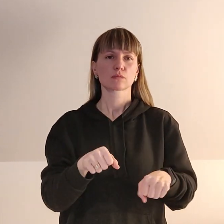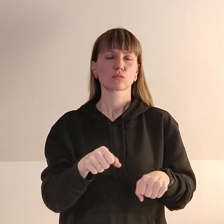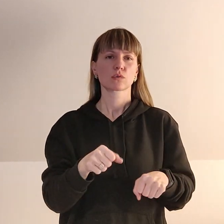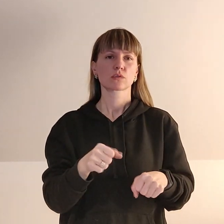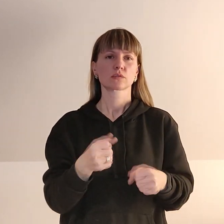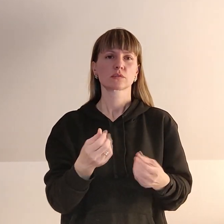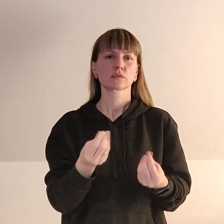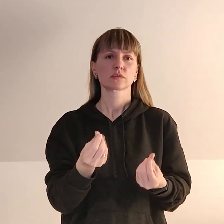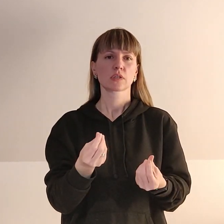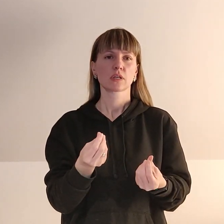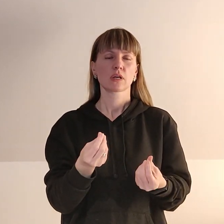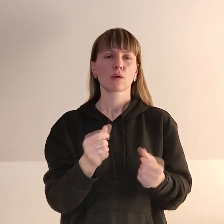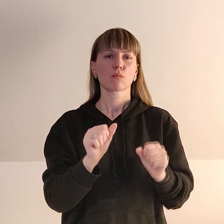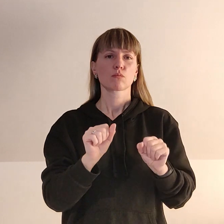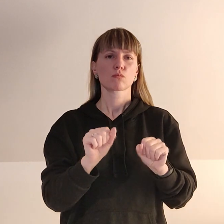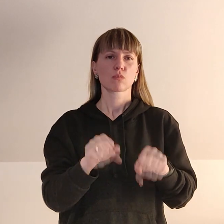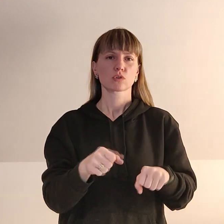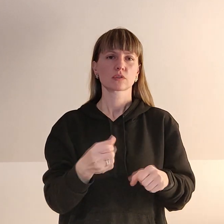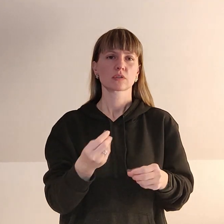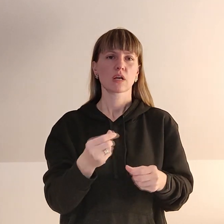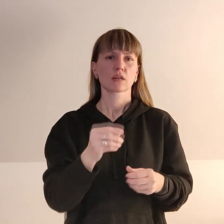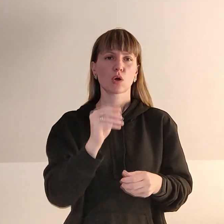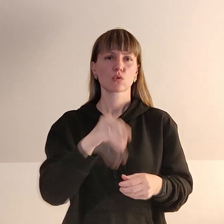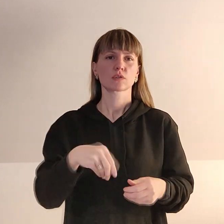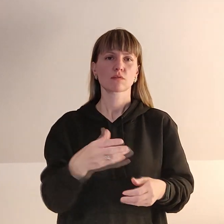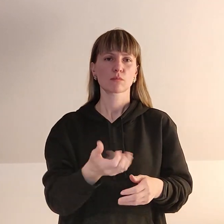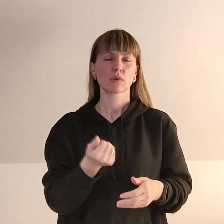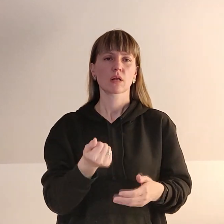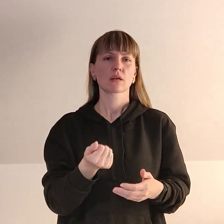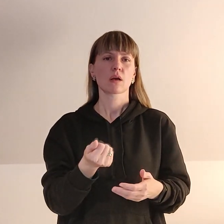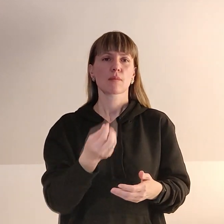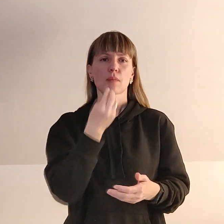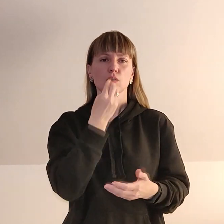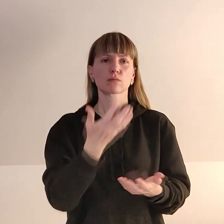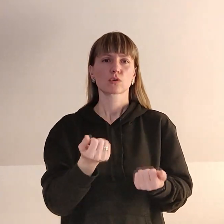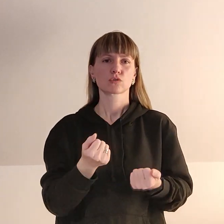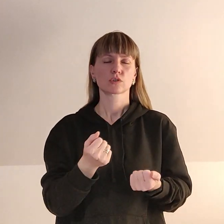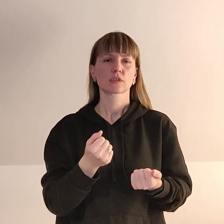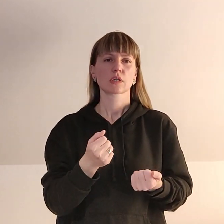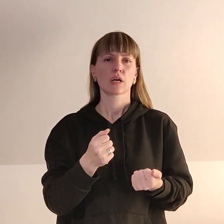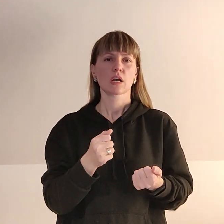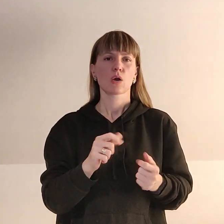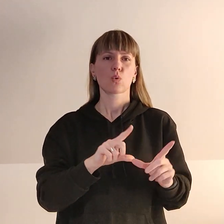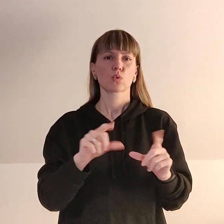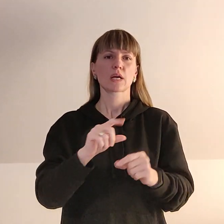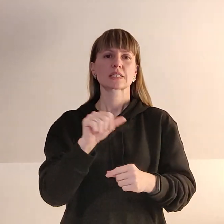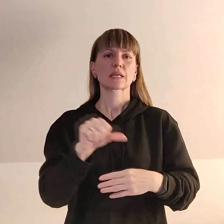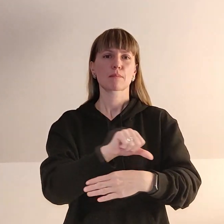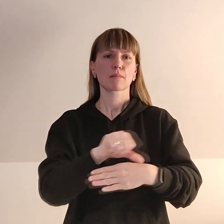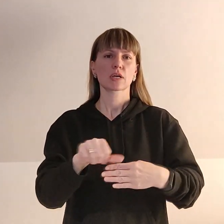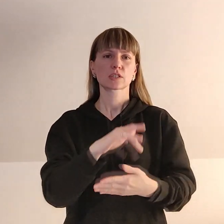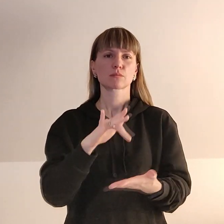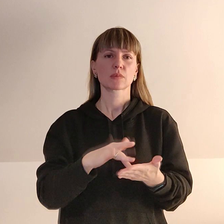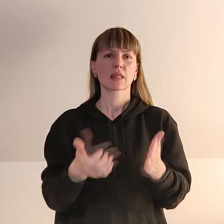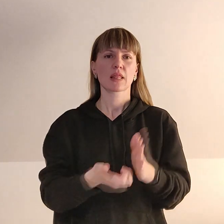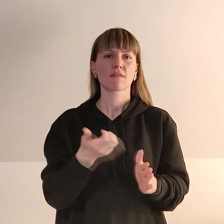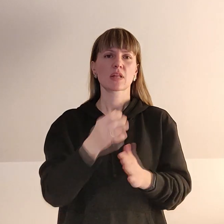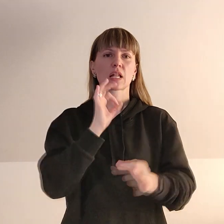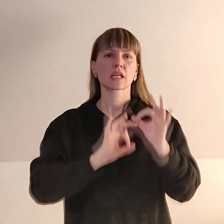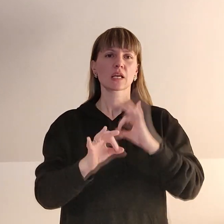Ми відрізані від можливості знімати готівку, отримувати продукти, переміщатися за межі міста. Дефіцит ліків, всього, але люди в нас